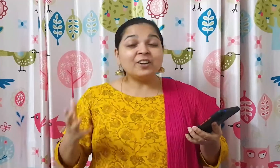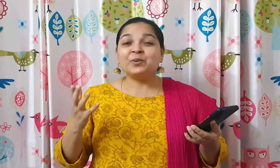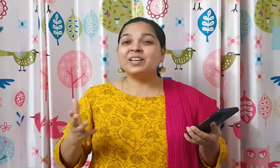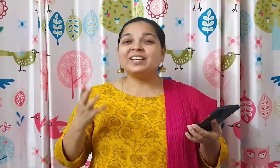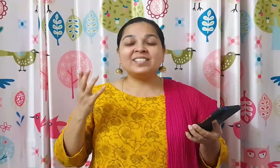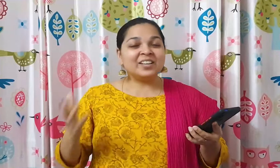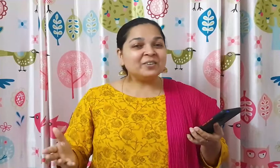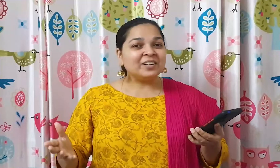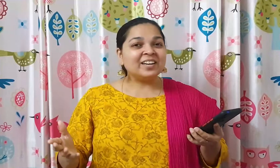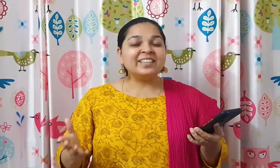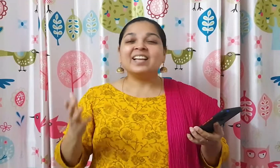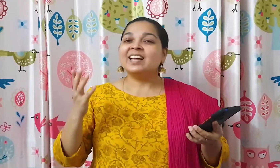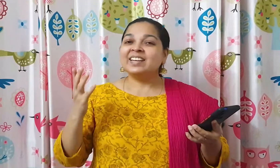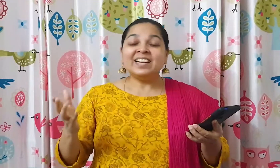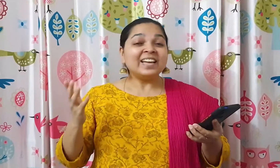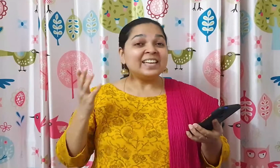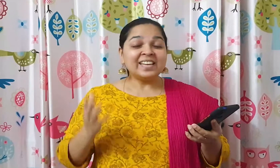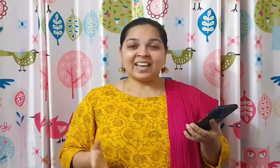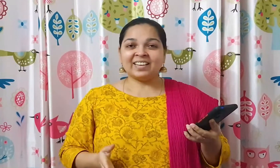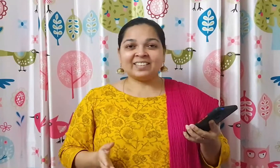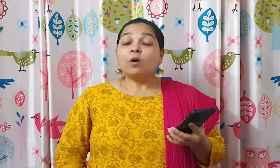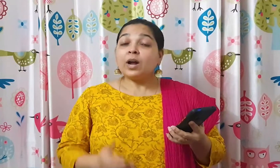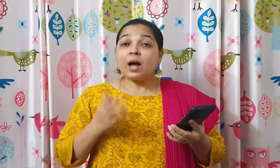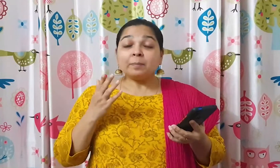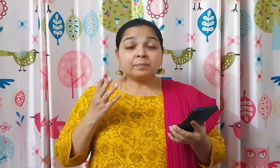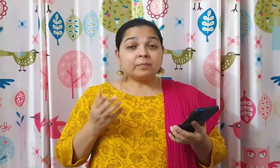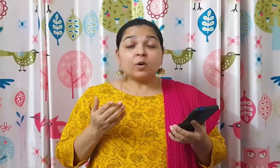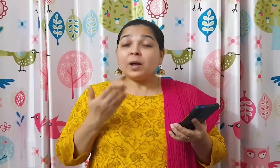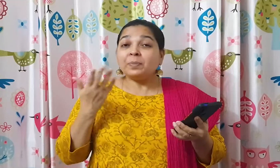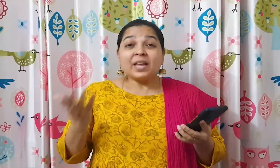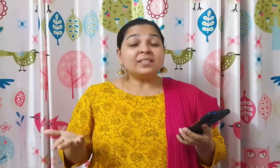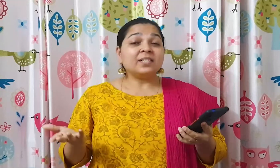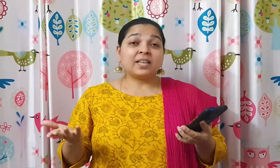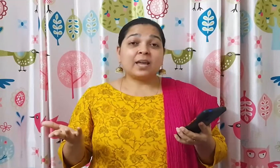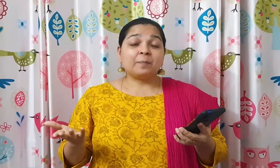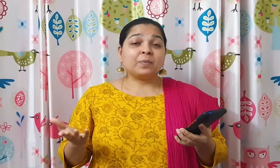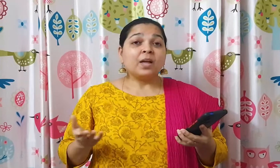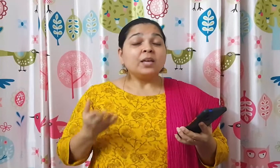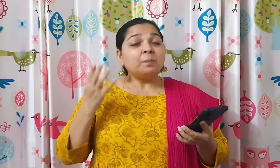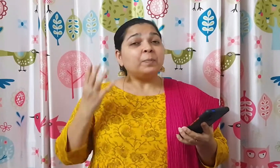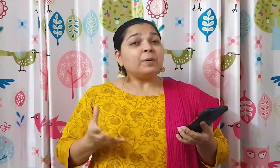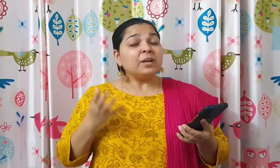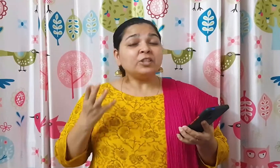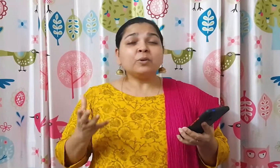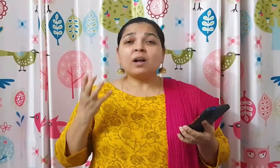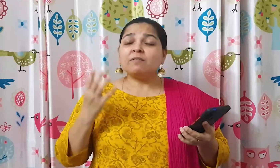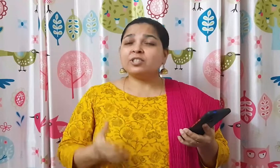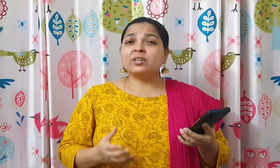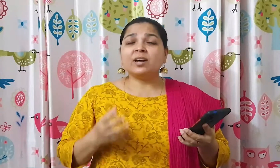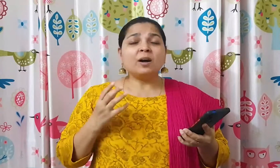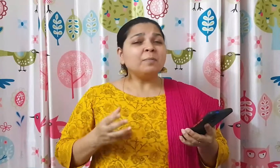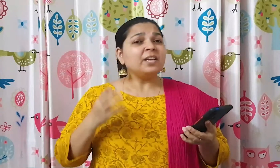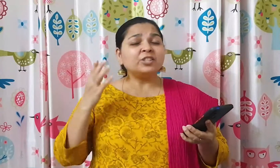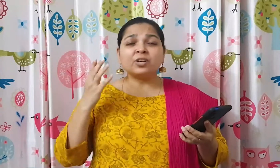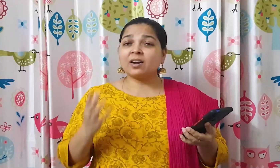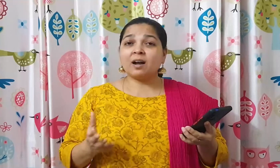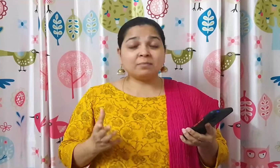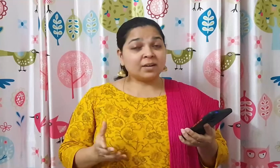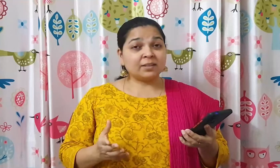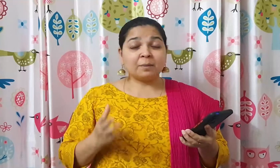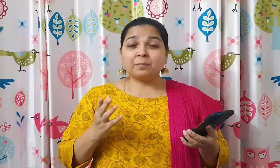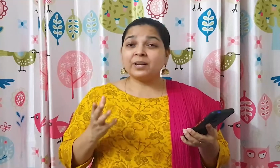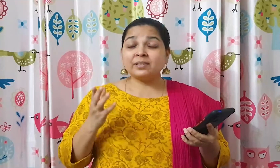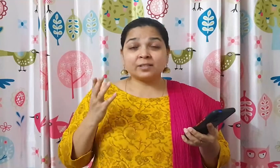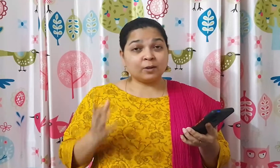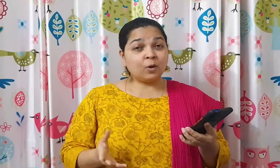আছে। হালেলুয়া! প্ৰেইজ দ্য লৰ্ড! আপুনি আপোনাৰ জীৱনটোক কেনেধৰণে চাব বিচাৰে, আপুনি আপোনাৰ ভৱিষ্যতত